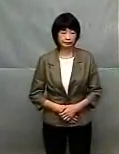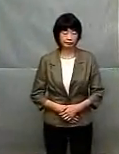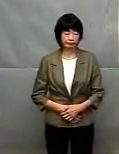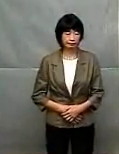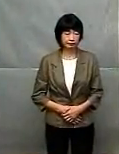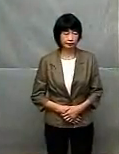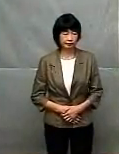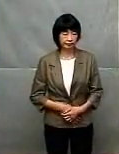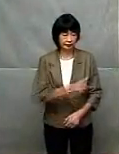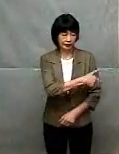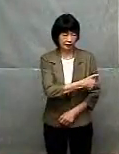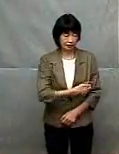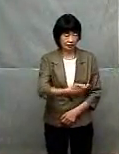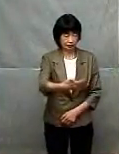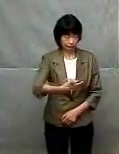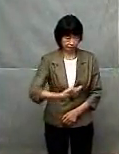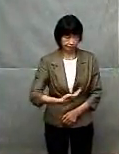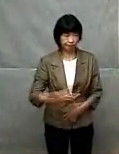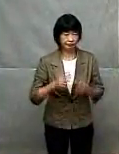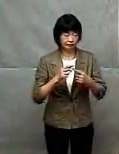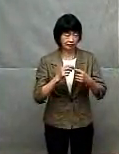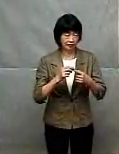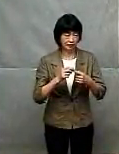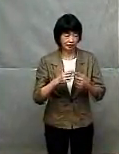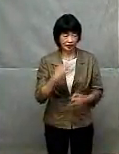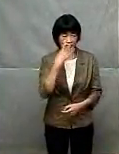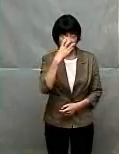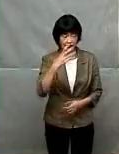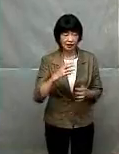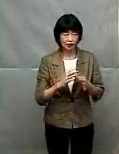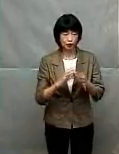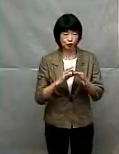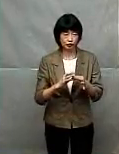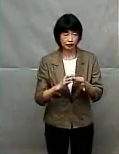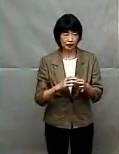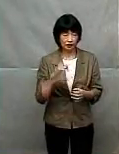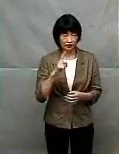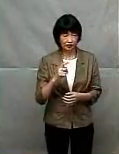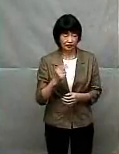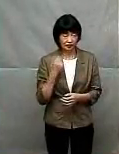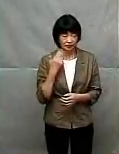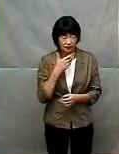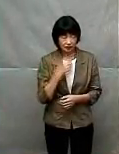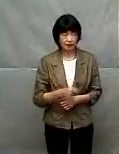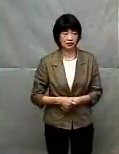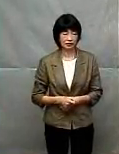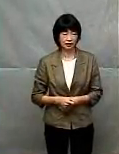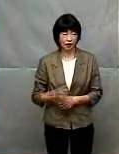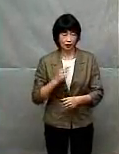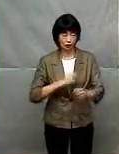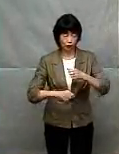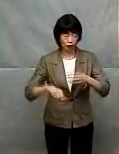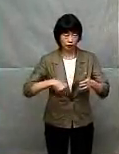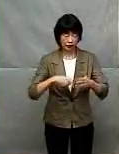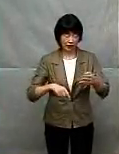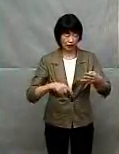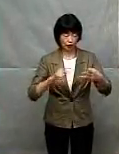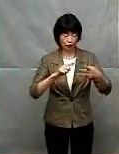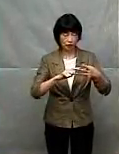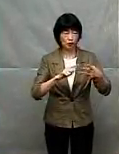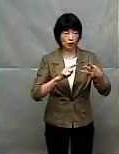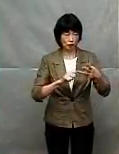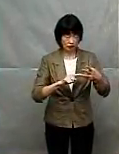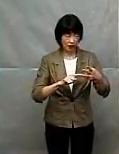申し訳ございません。朝日の前、 はい、 1点だけ新幹線の件で1点だけ教えてください。取り組み内容の2と3で、いわゆる